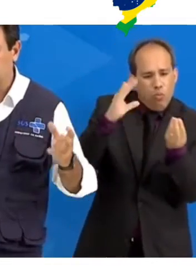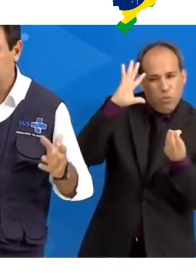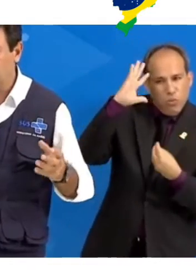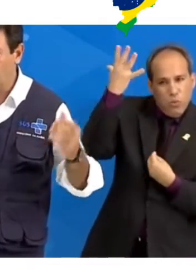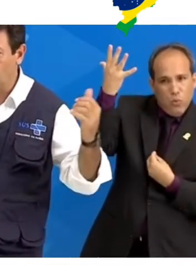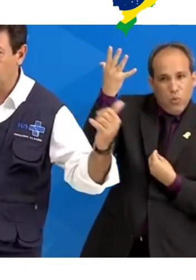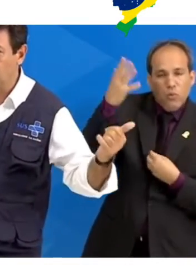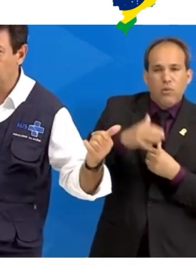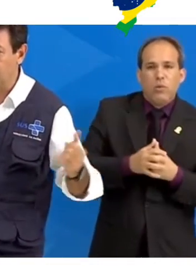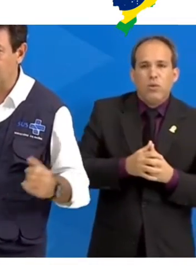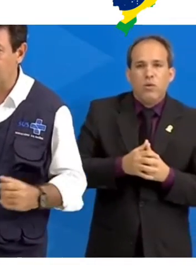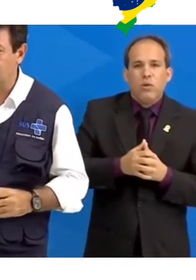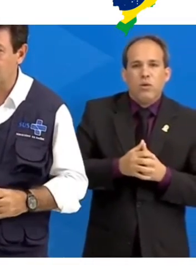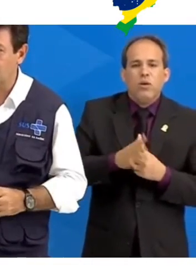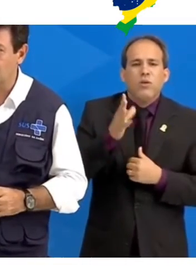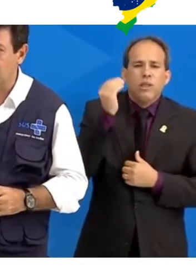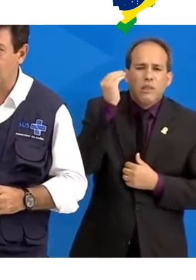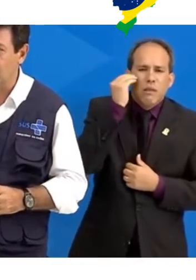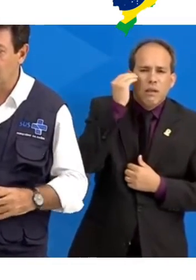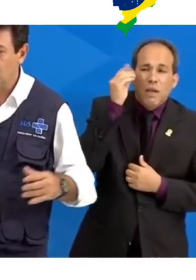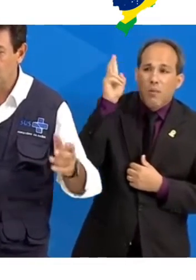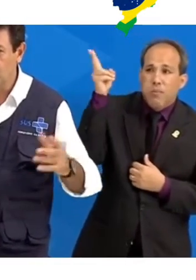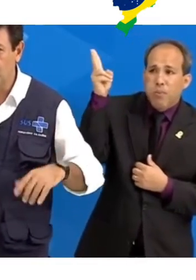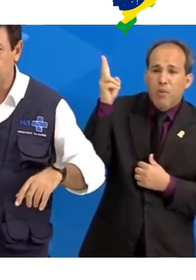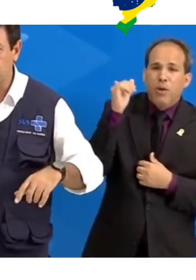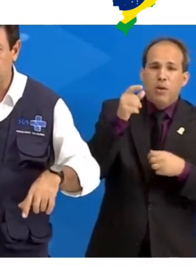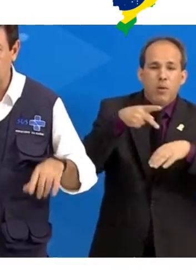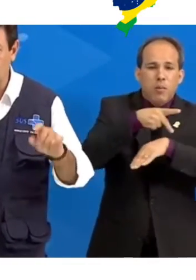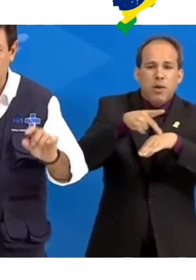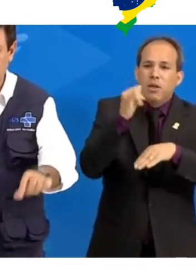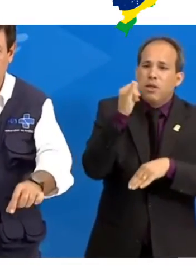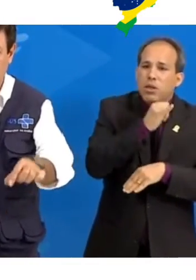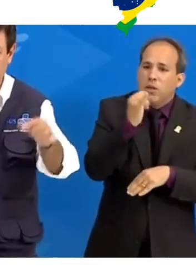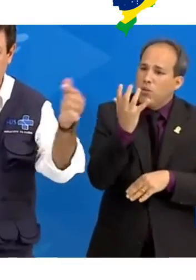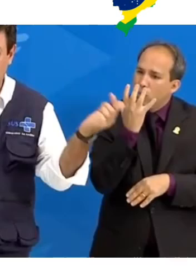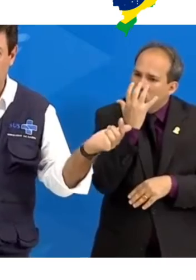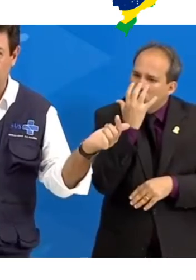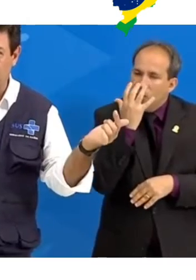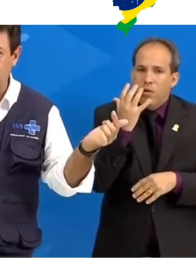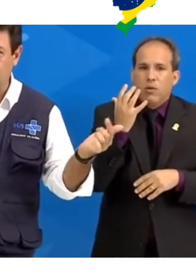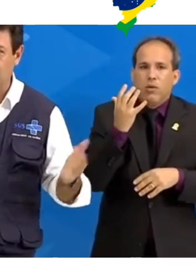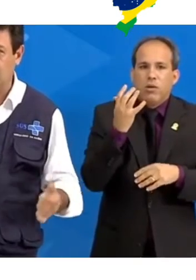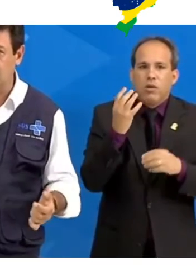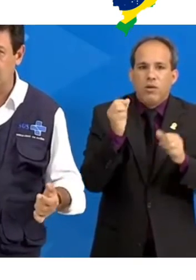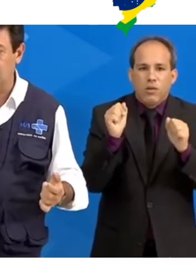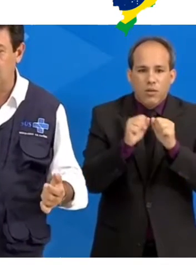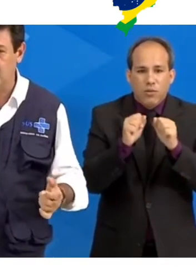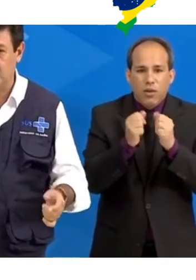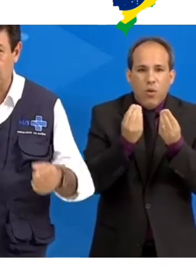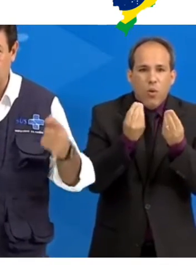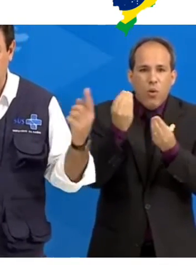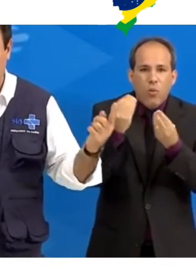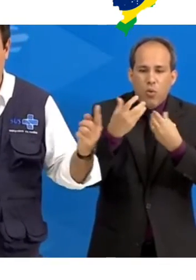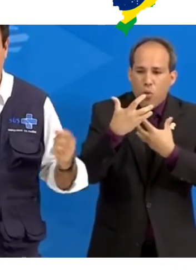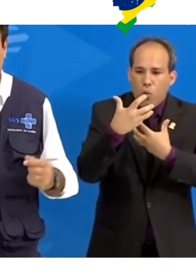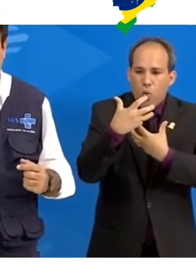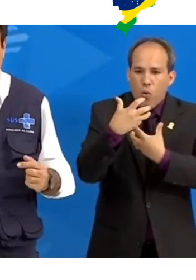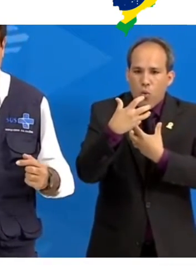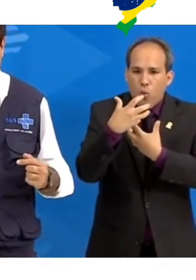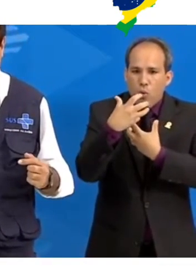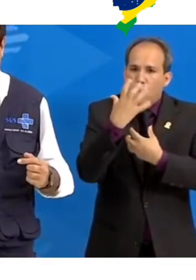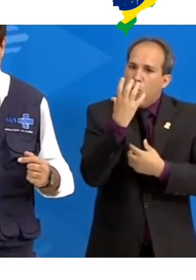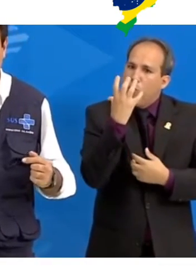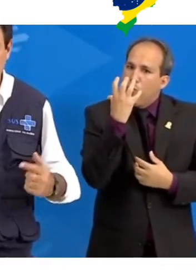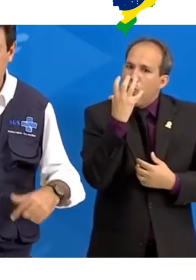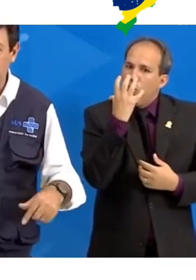soluções que foram testadas na Itália, de um respirador você fazer a duplagem da saída e um respirador atender